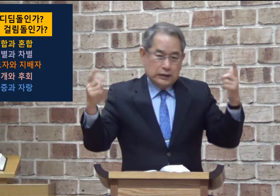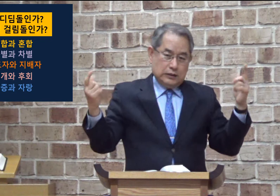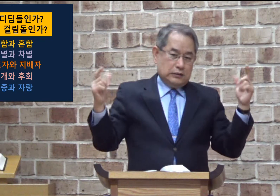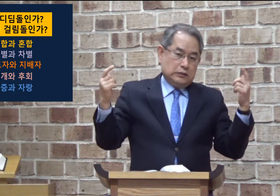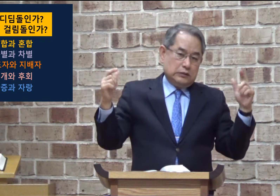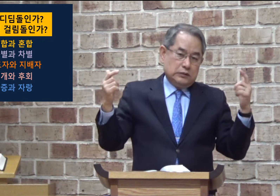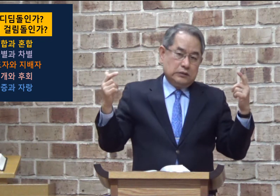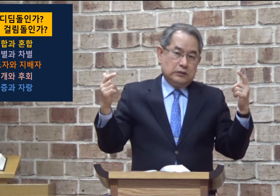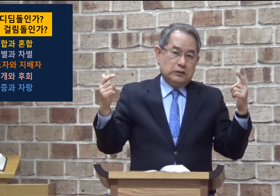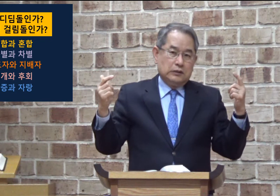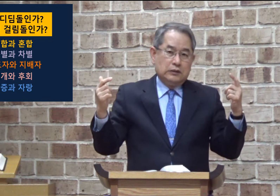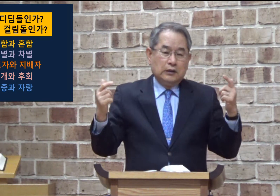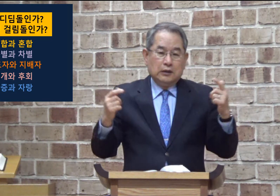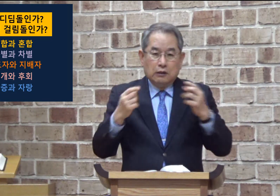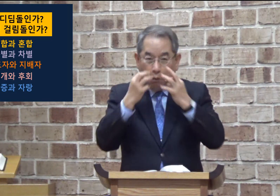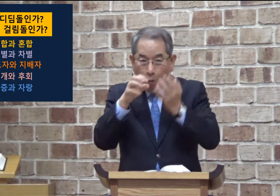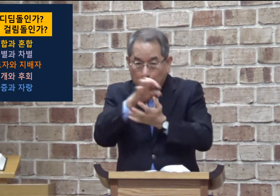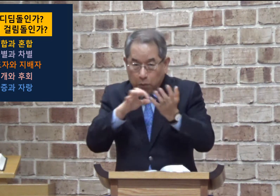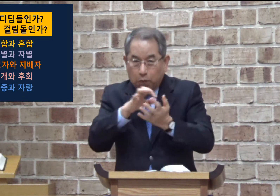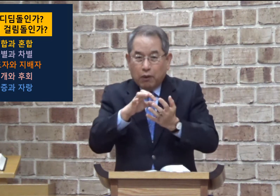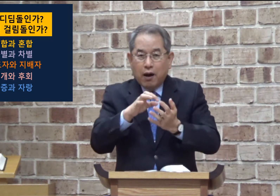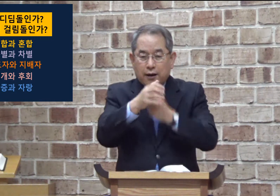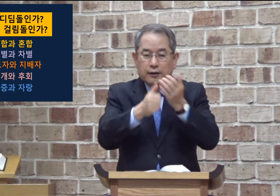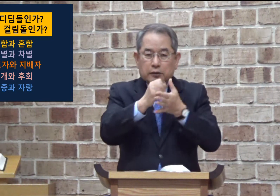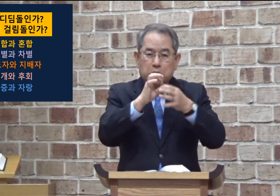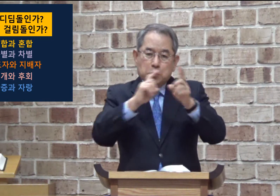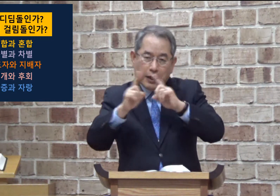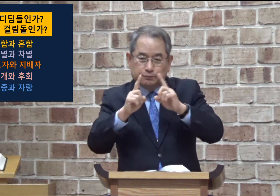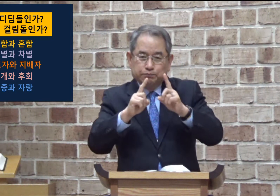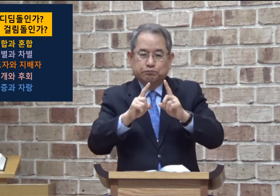바르게 듣지 않고 이단으로 빠지기도 하고, 이런 사람들을 그냥 두면